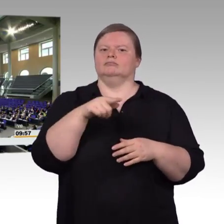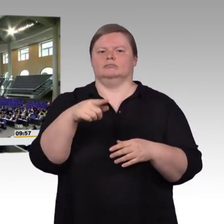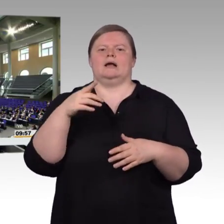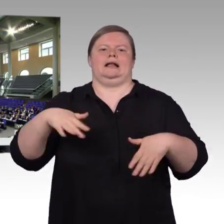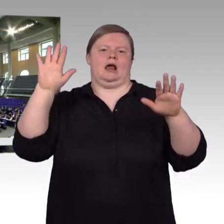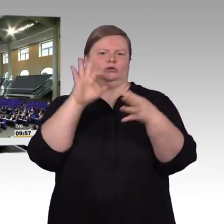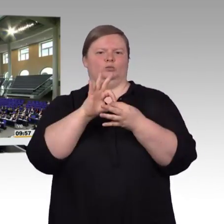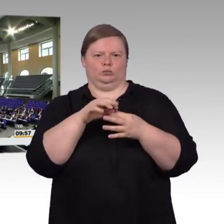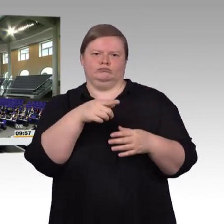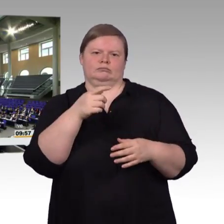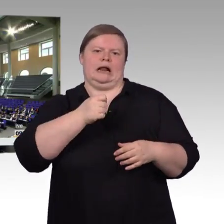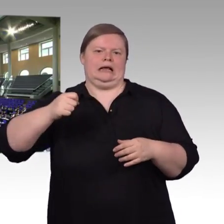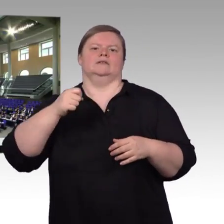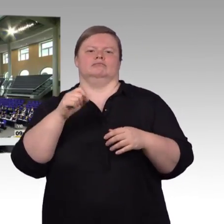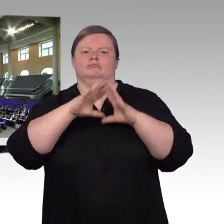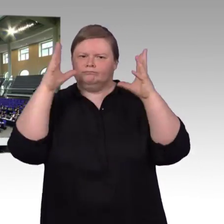Wer enthält sich?